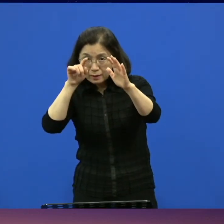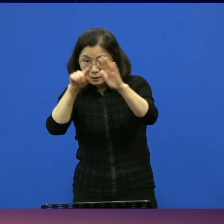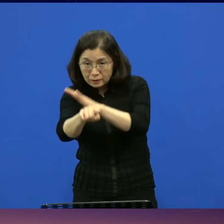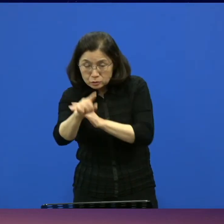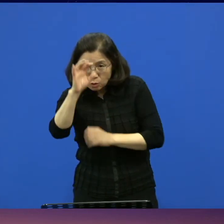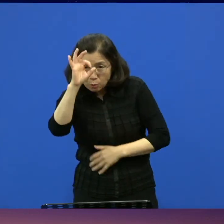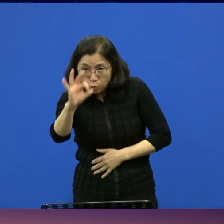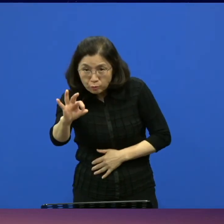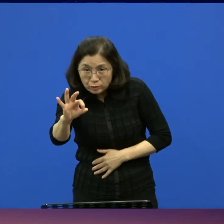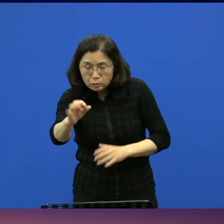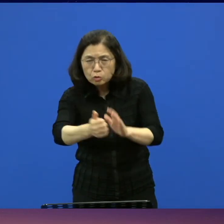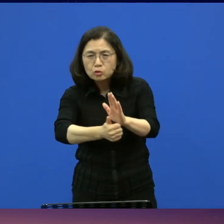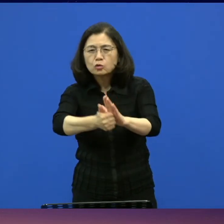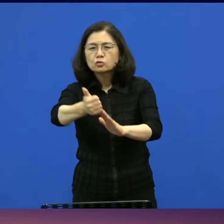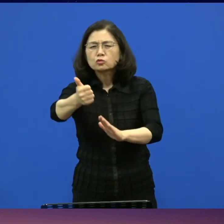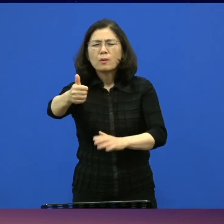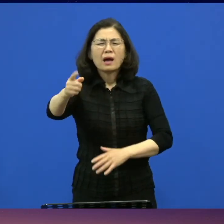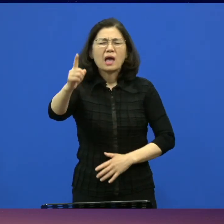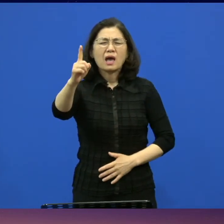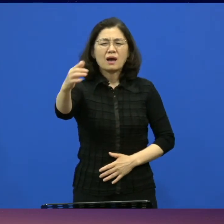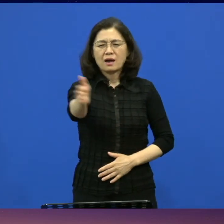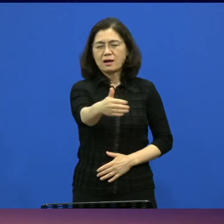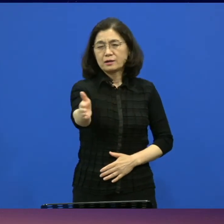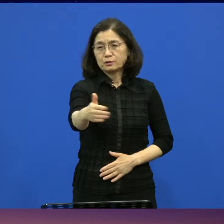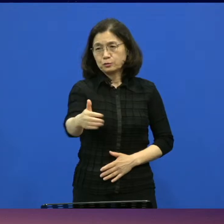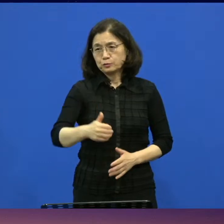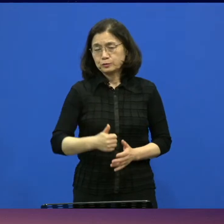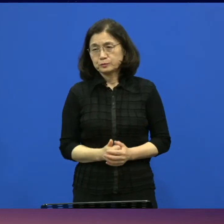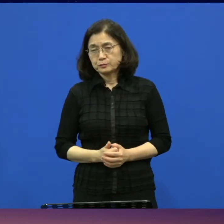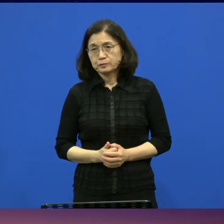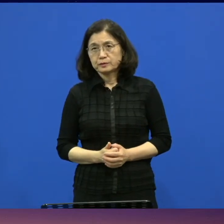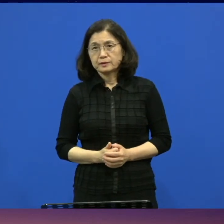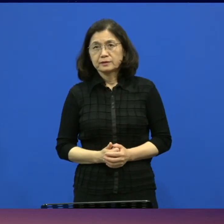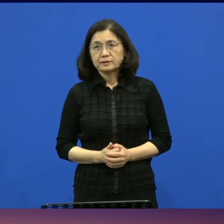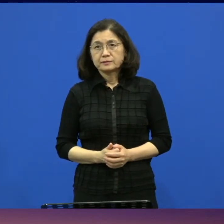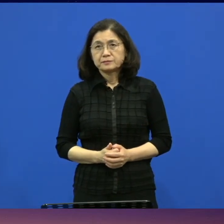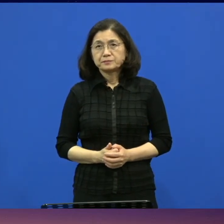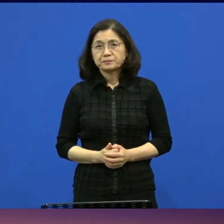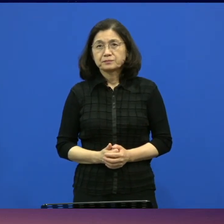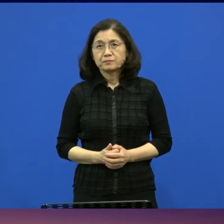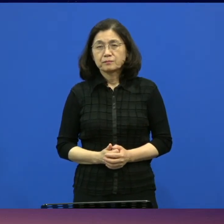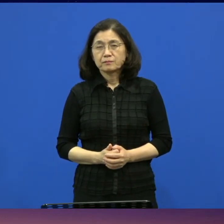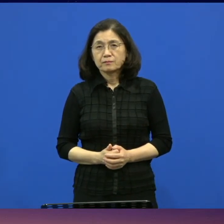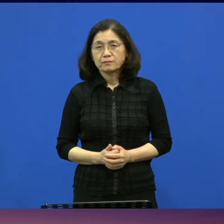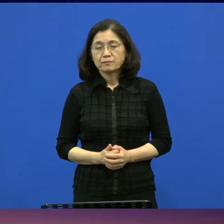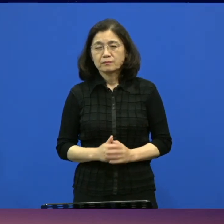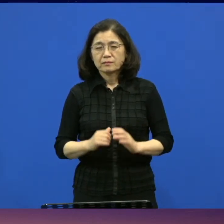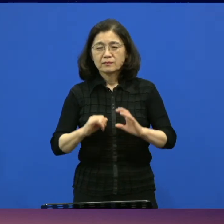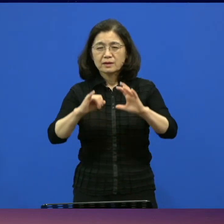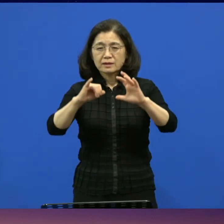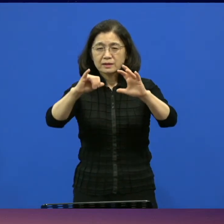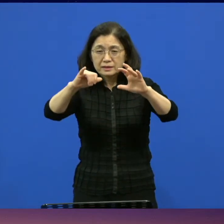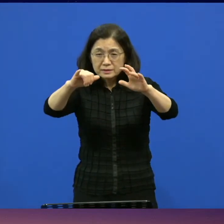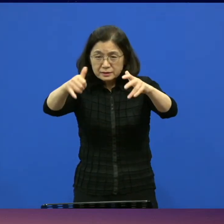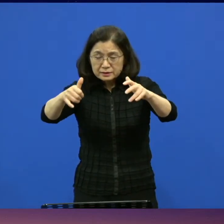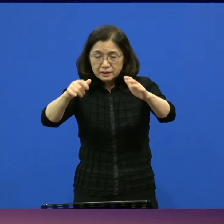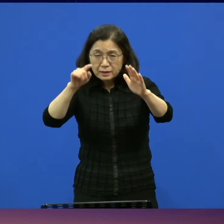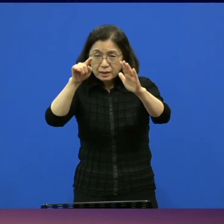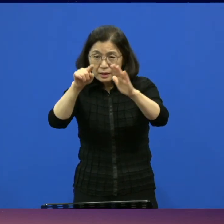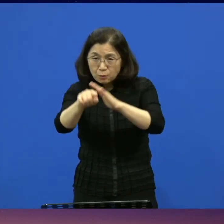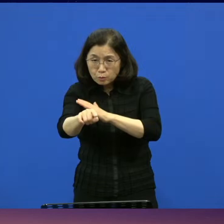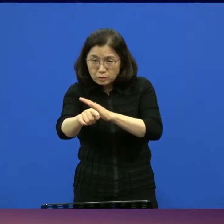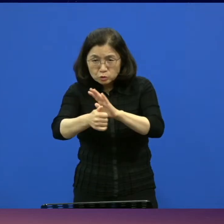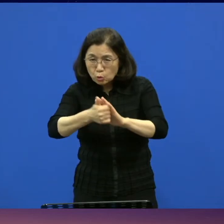그리스도를 만나기 이전에 우리가 세상에 살 때 살았던 너의 삶의 모습을 생각해보면 그게 무슨 소망이 있겠어요, 여러분?